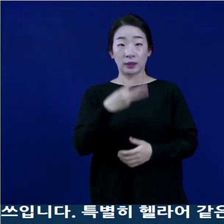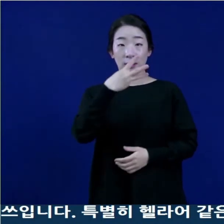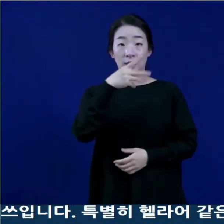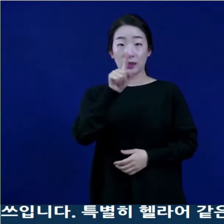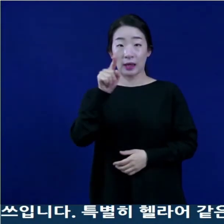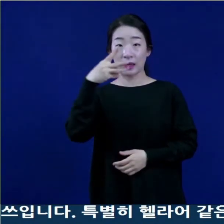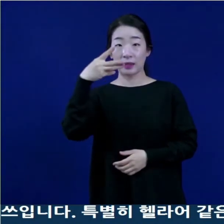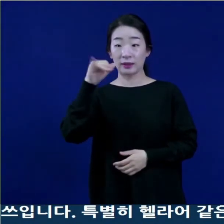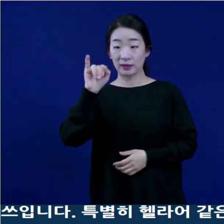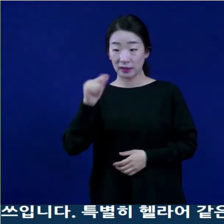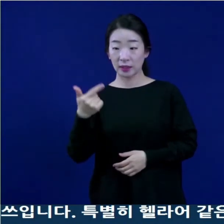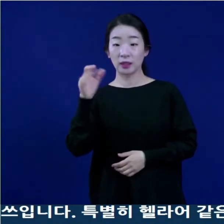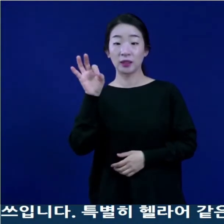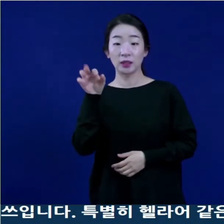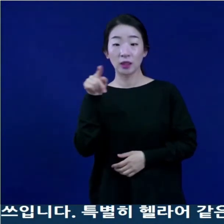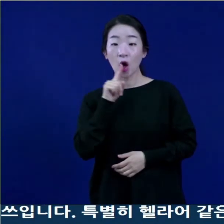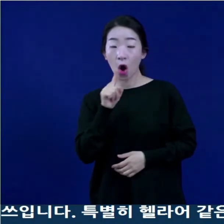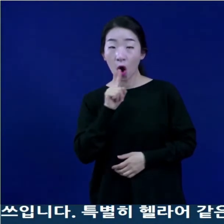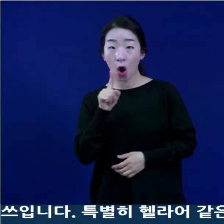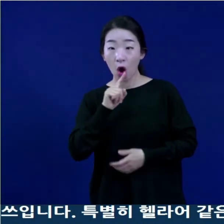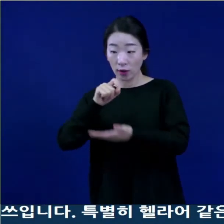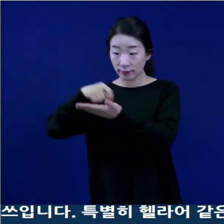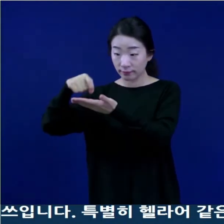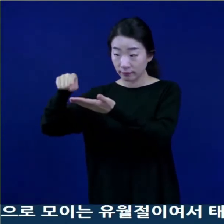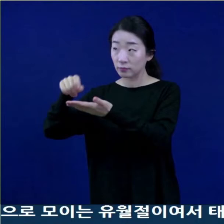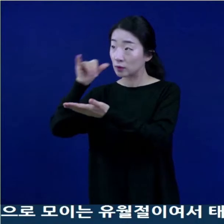라틴어로 쓰여졌다, 이것은 공식적인